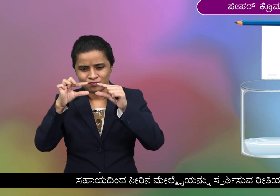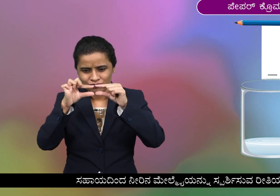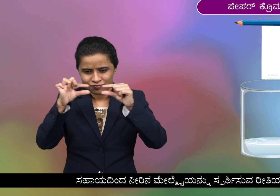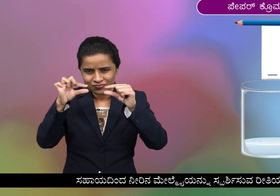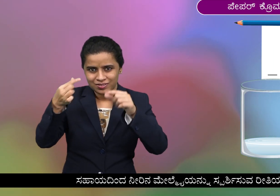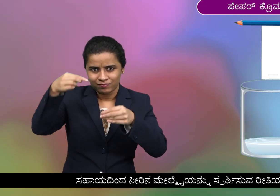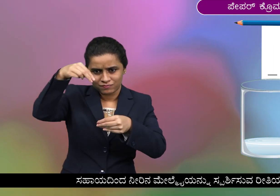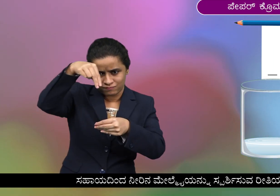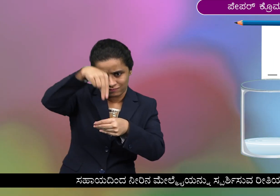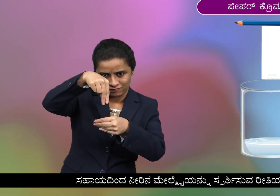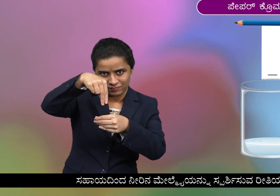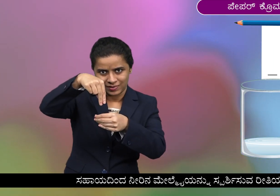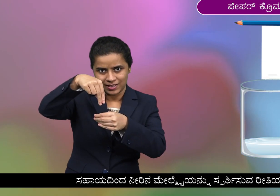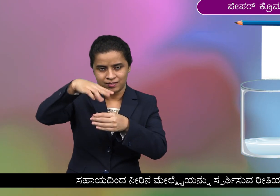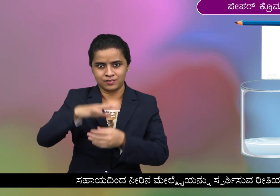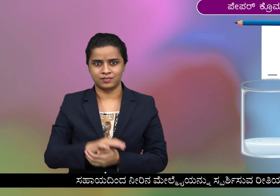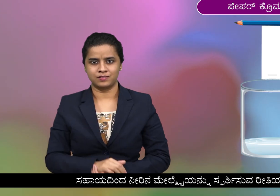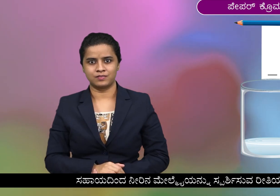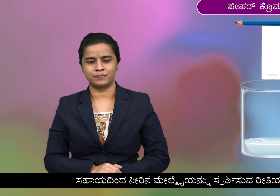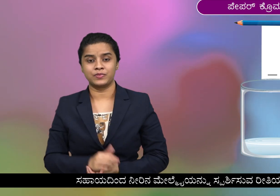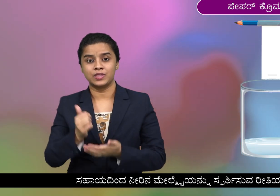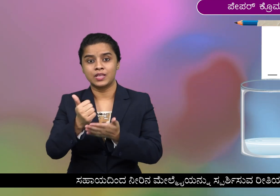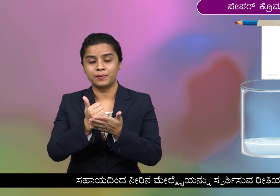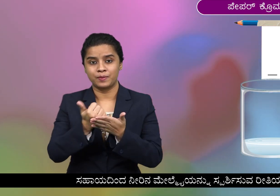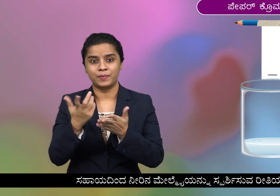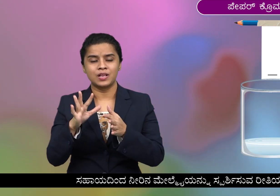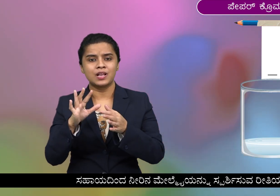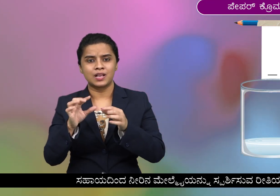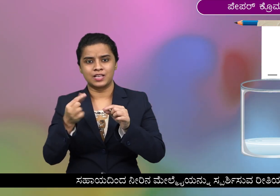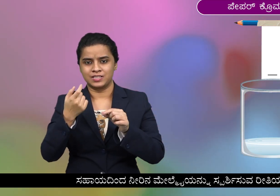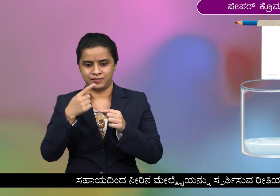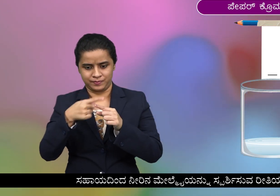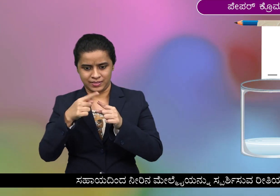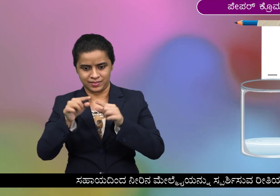ಸಹಾಯದಿಂದ ನೀರಿನ ಮೇಲ್ಮೈಯನ್ನು ಸ್ಪರ್ಶಿಸುವ ರೀತಿಯಲ್ಲಿ ನೇತು ಹಾಕಿ.